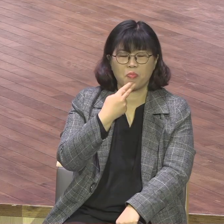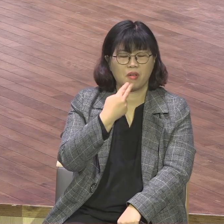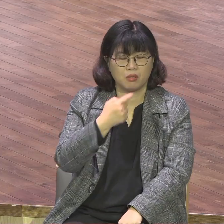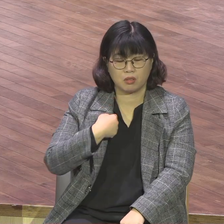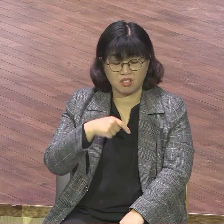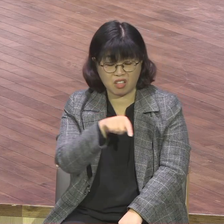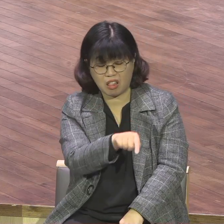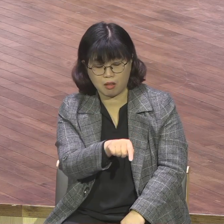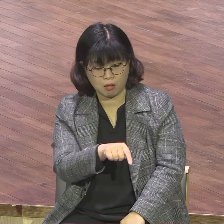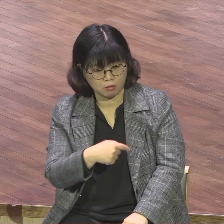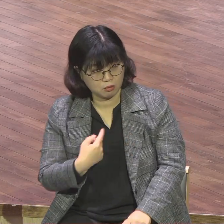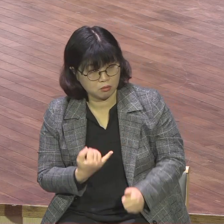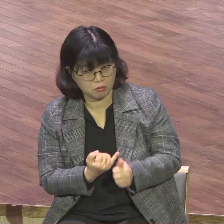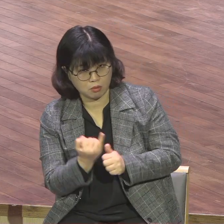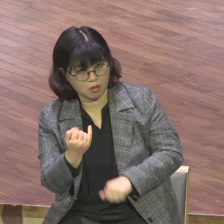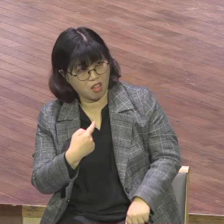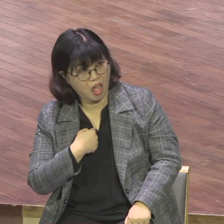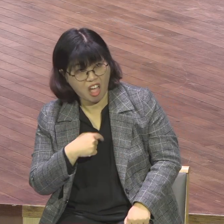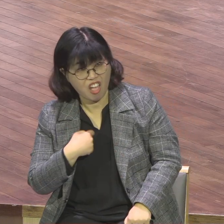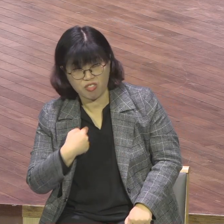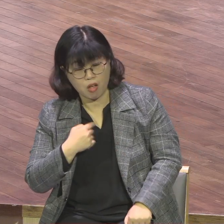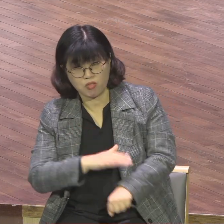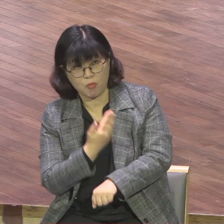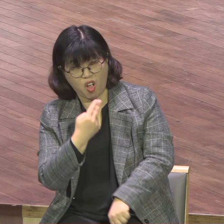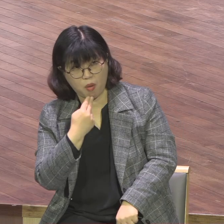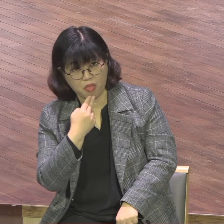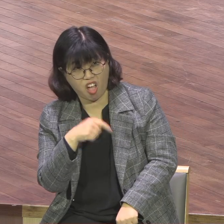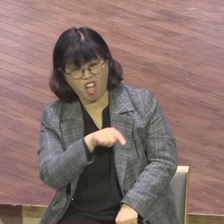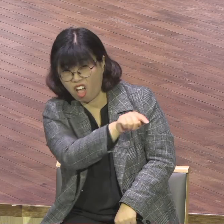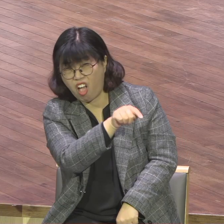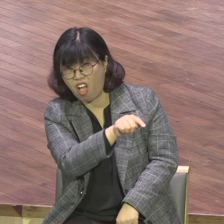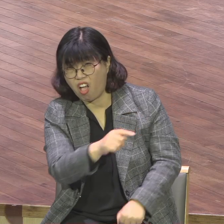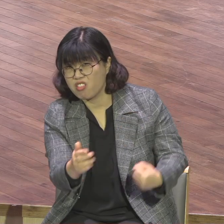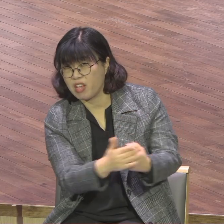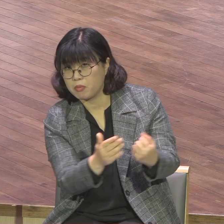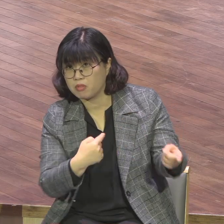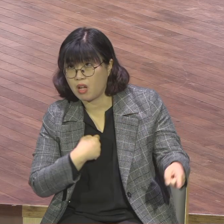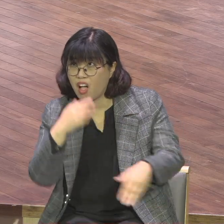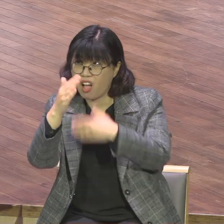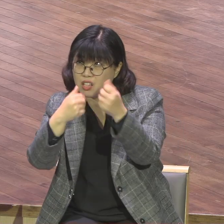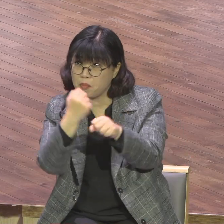자기중심적 되었습니다. 하나님 앞에서 서로 책임을 전가하는,